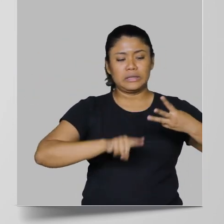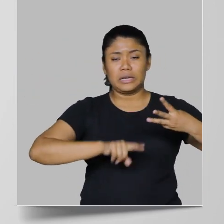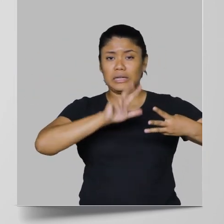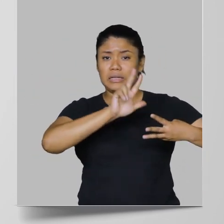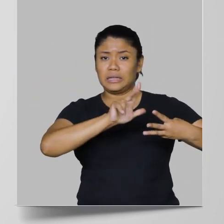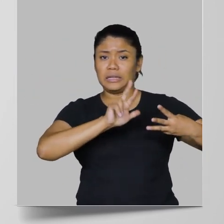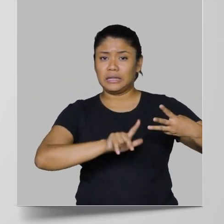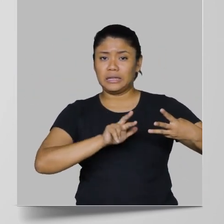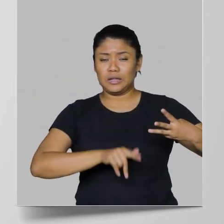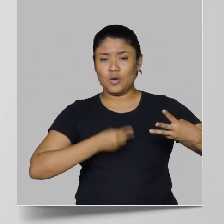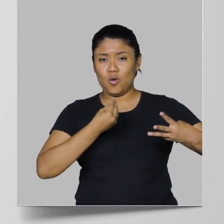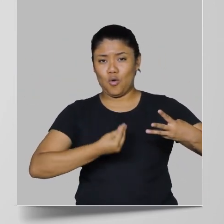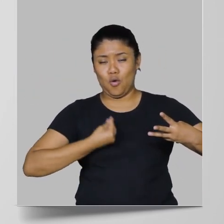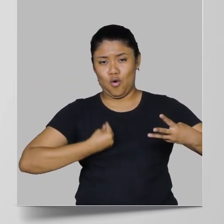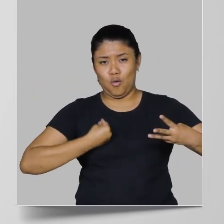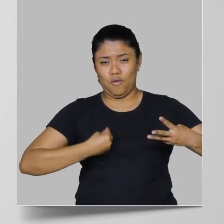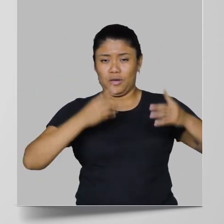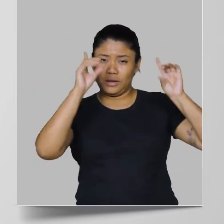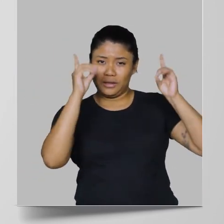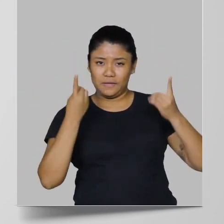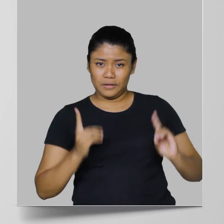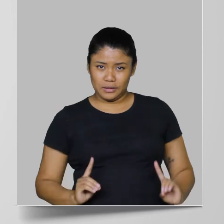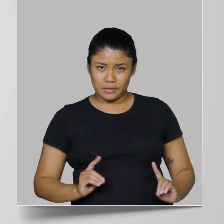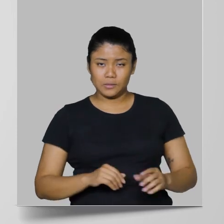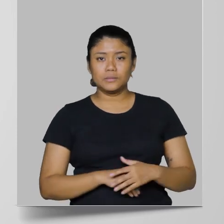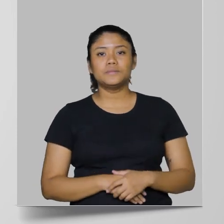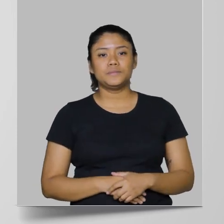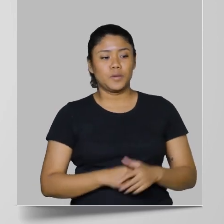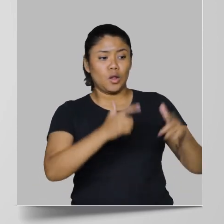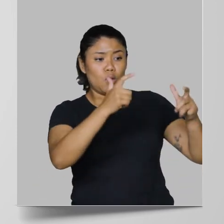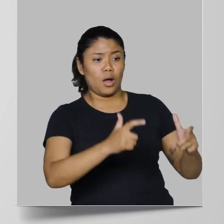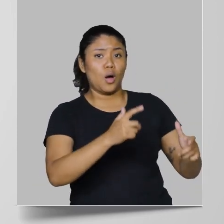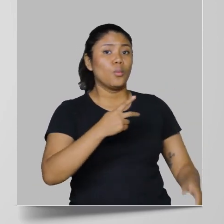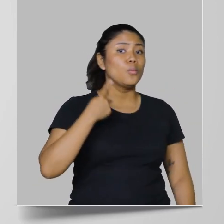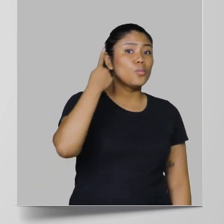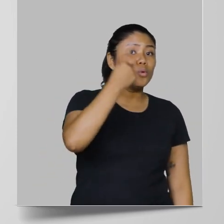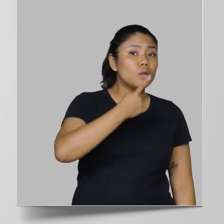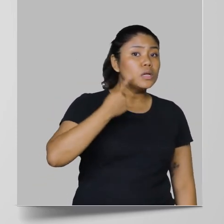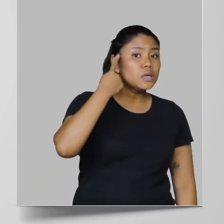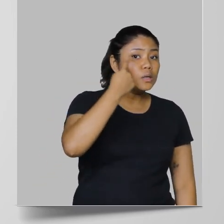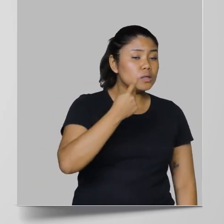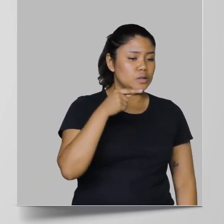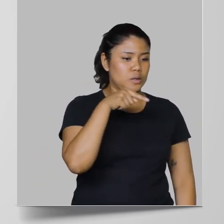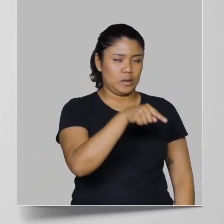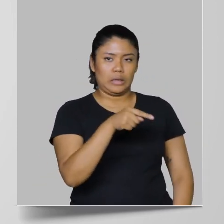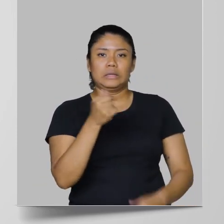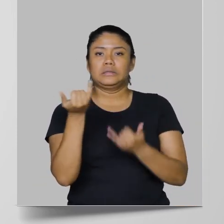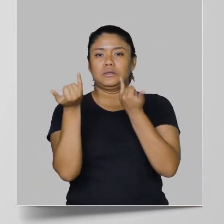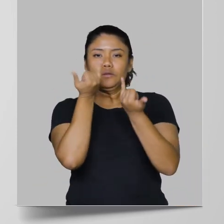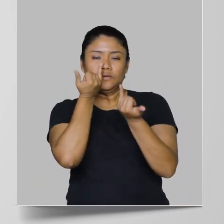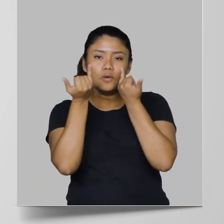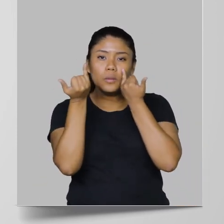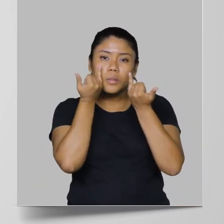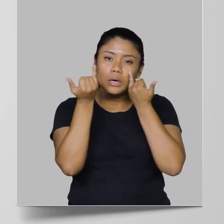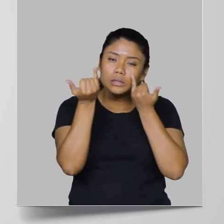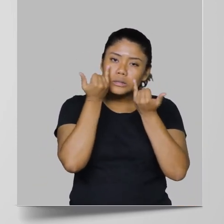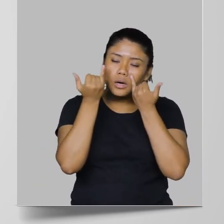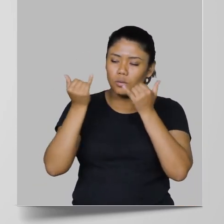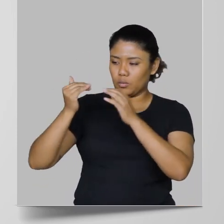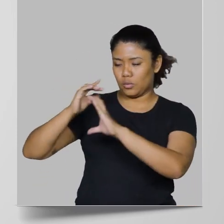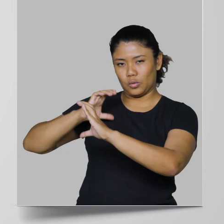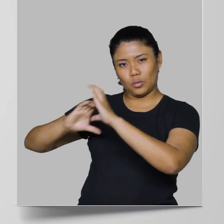e um modo de viver o mundo do qual as pessoas experienciam barreiras ou